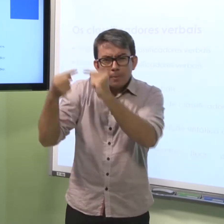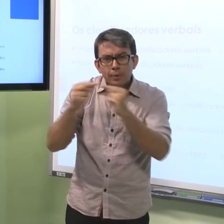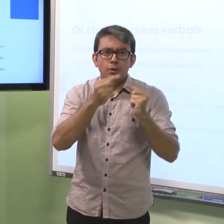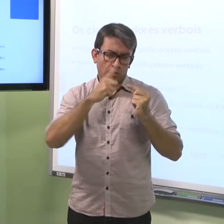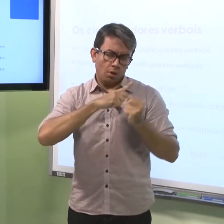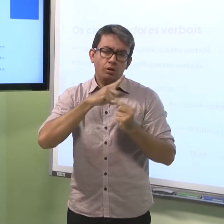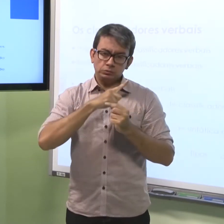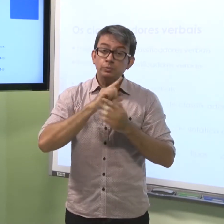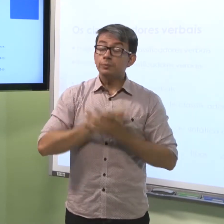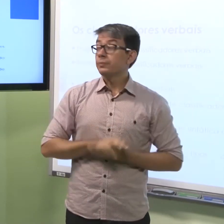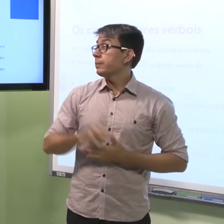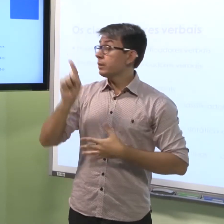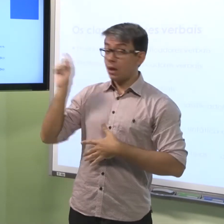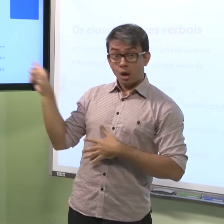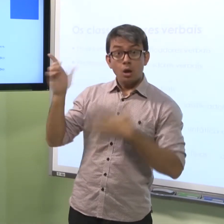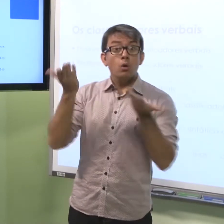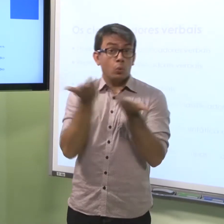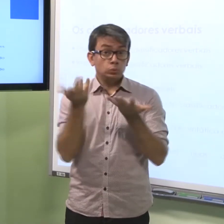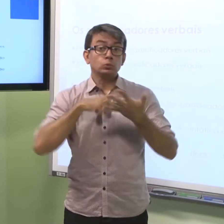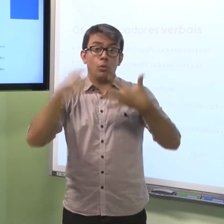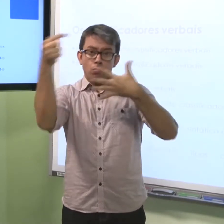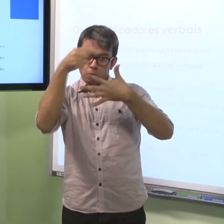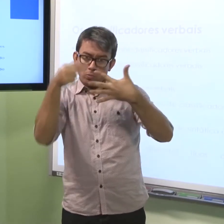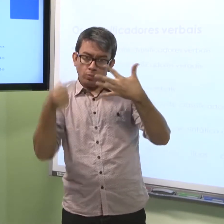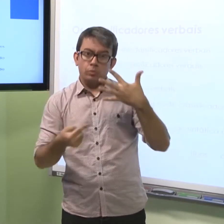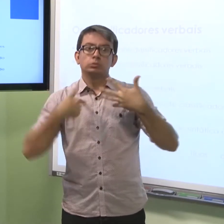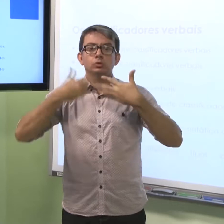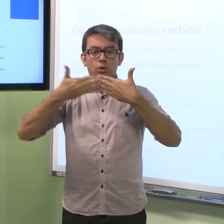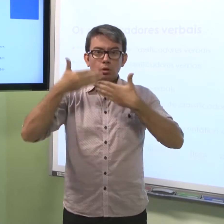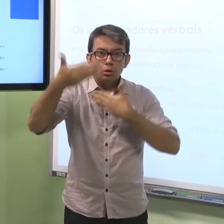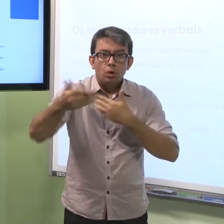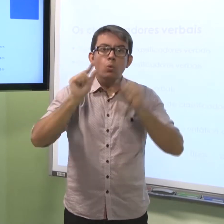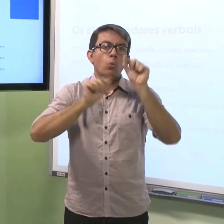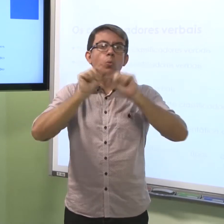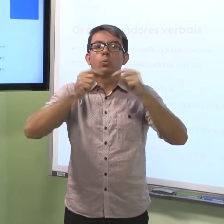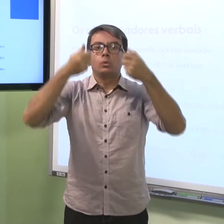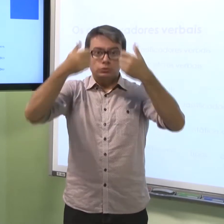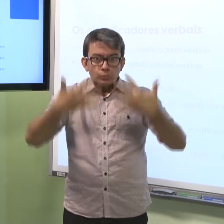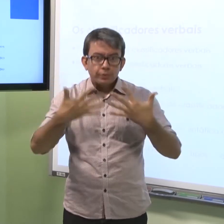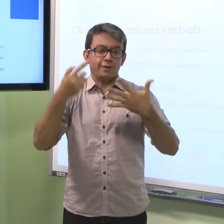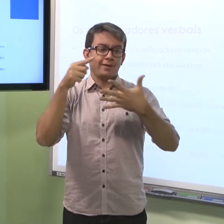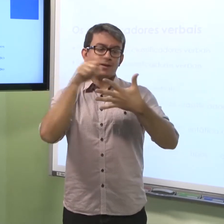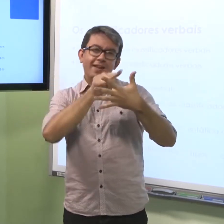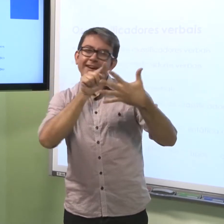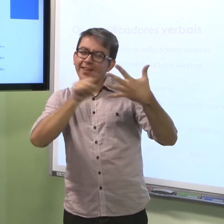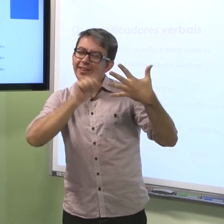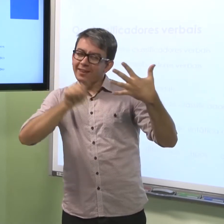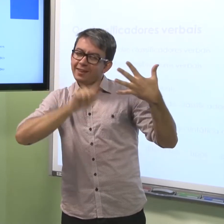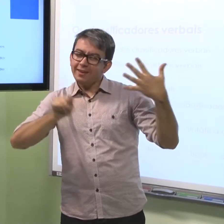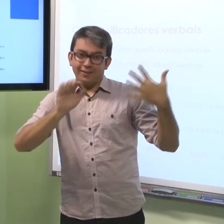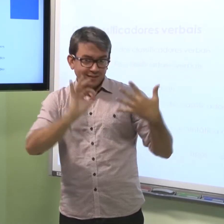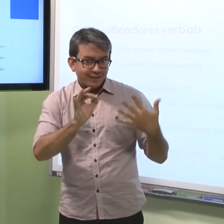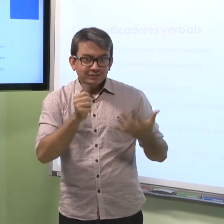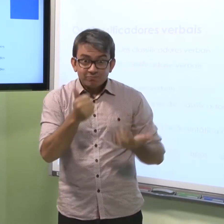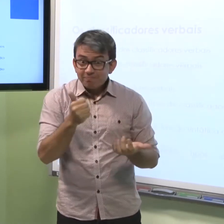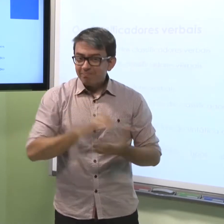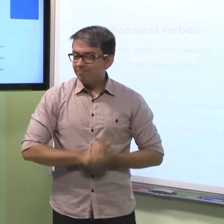essa combinação? Então, hoje nós iremos estudar esses aspectos e eu irei explicar cada um deles, tá